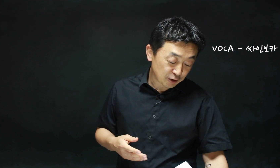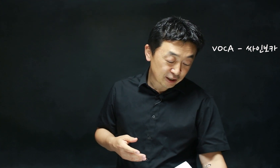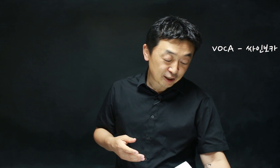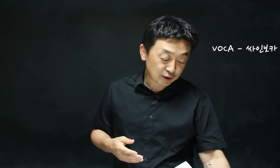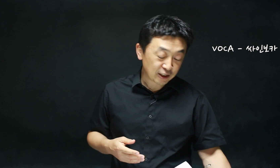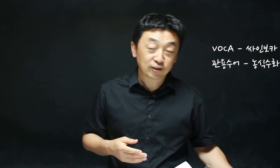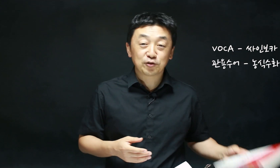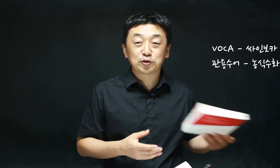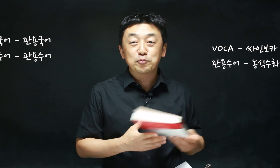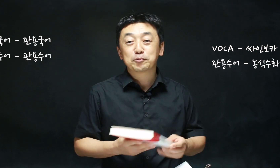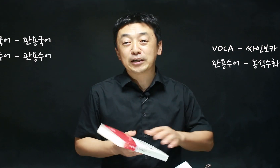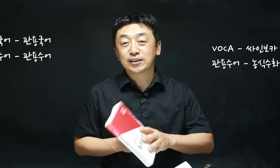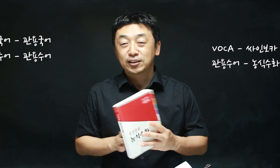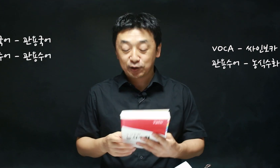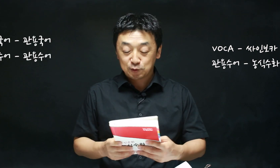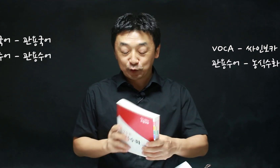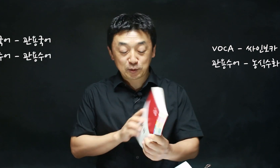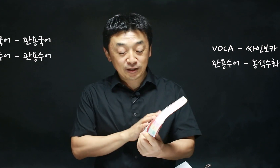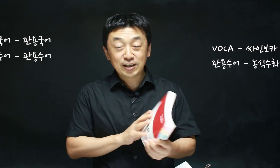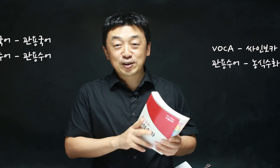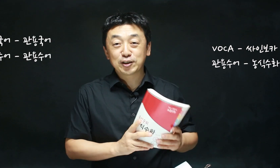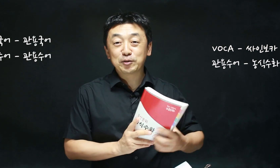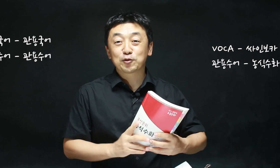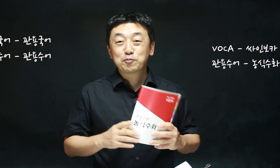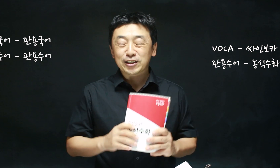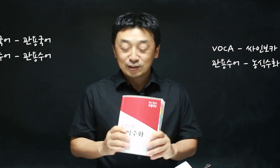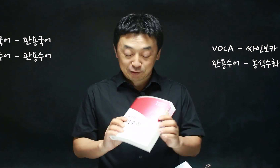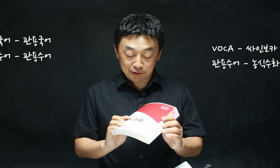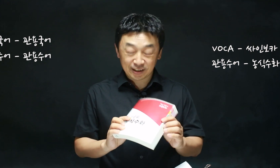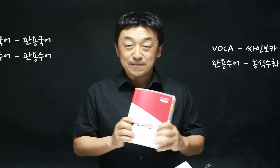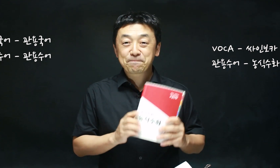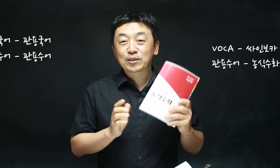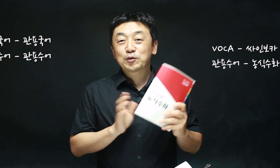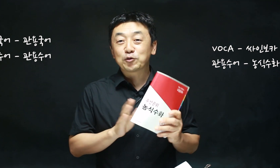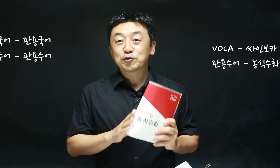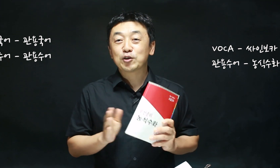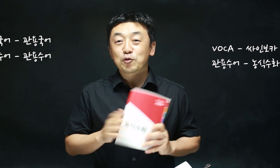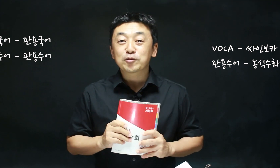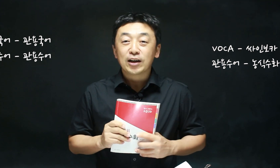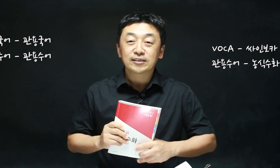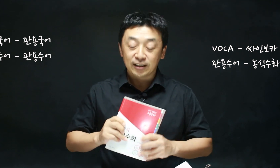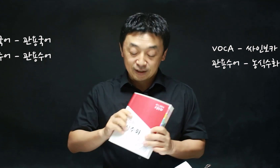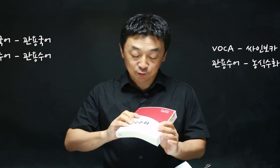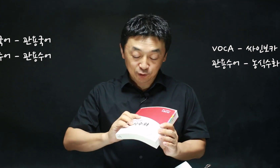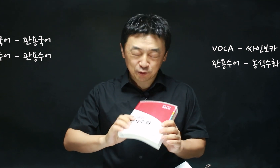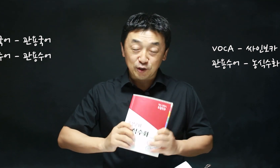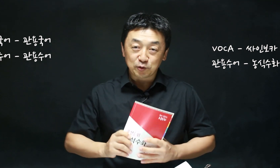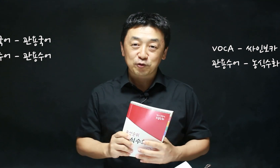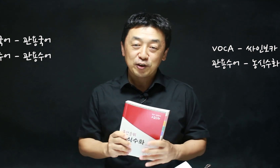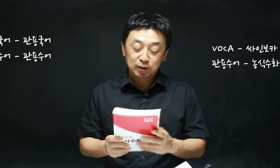농식수화가 우리가 이거 들고 공부 많이 하시잖아요. 요즘에 열심히들 공부하시더라고요. 네. 농식수화로 공부를 하는데 우선순위 농식수화입니다.